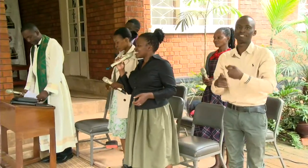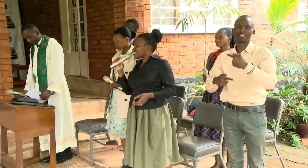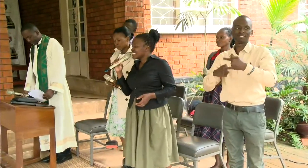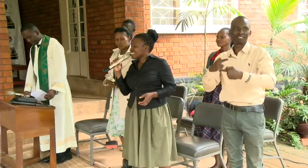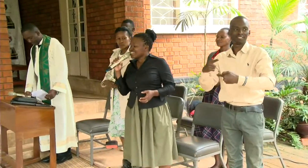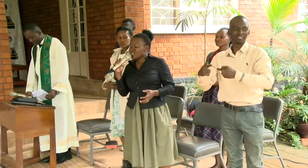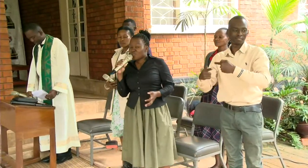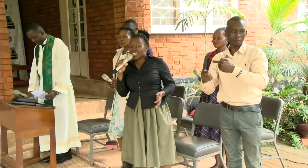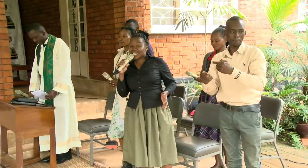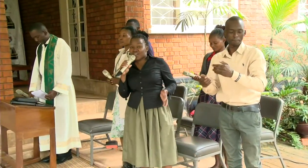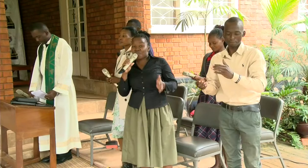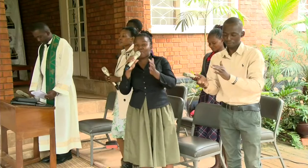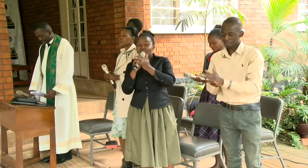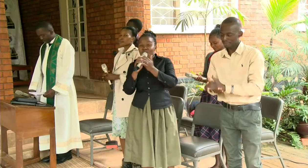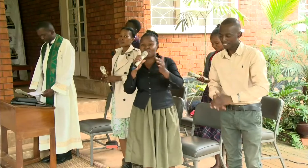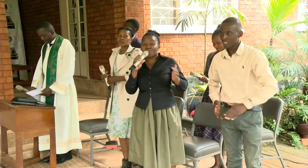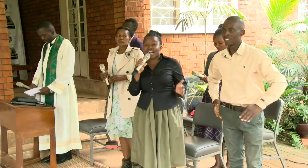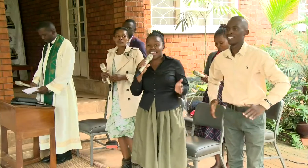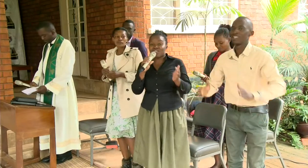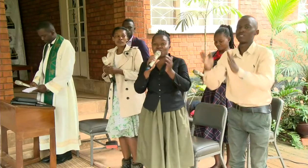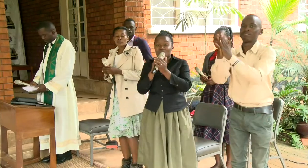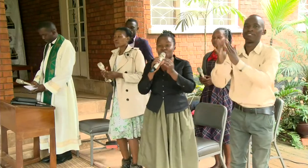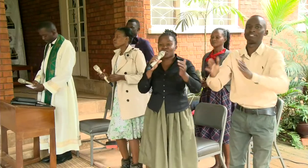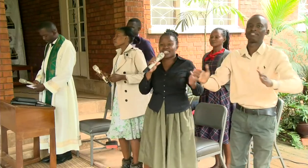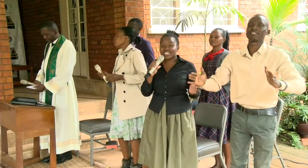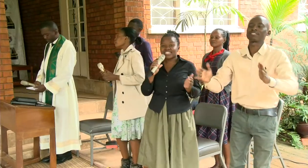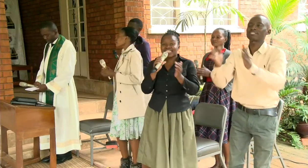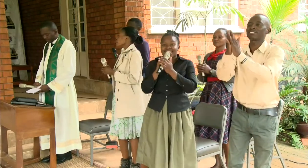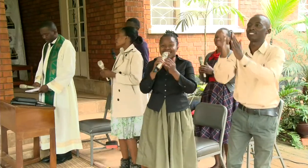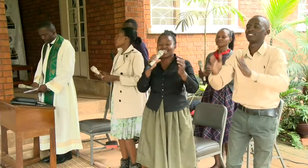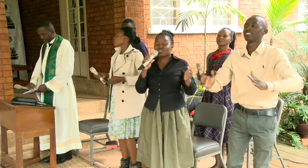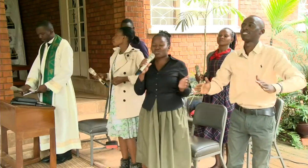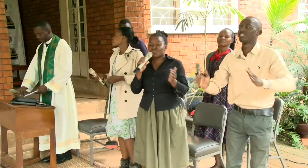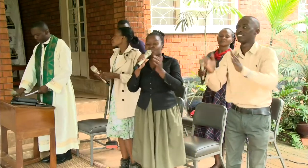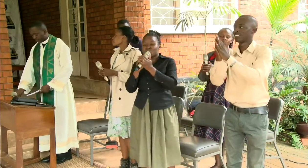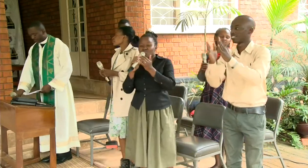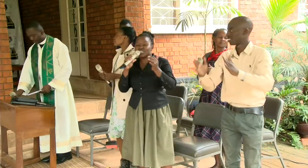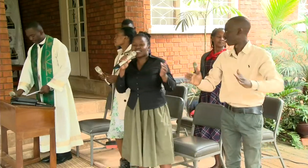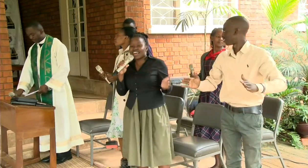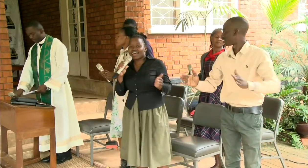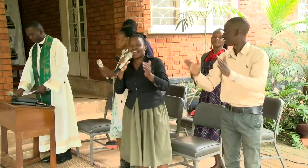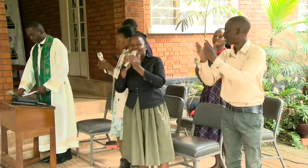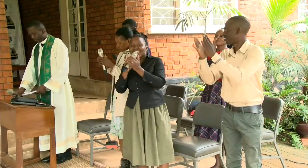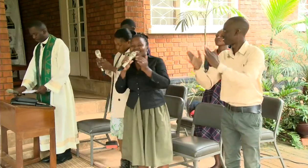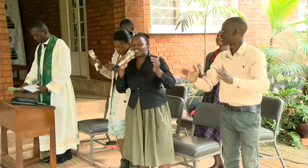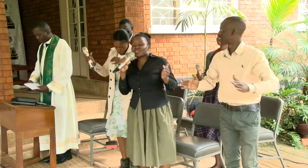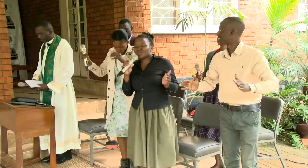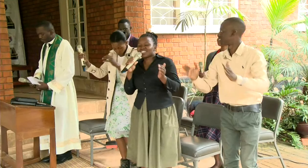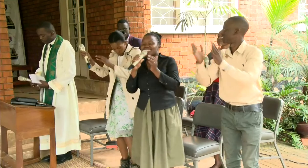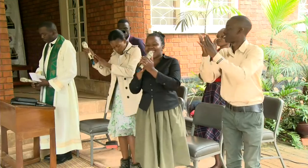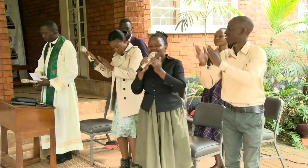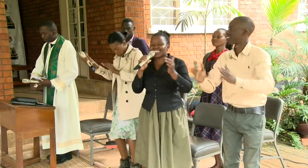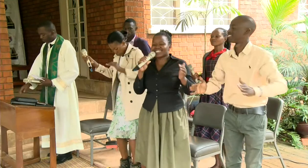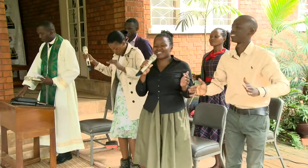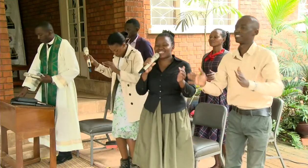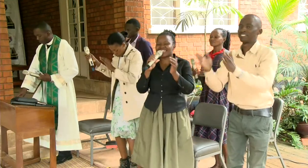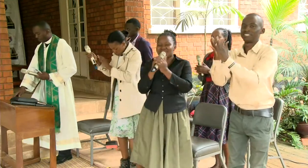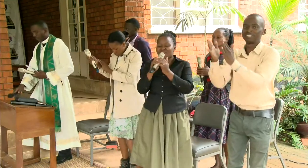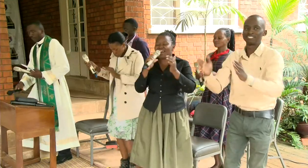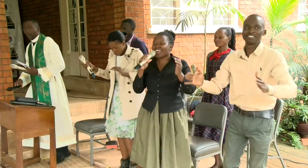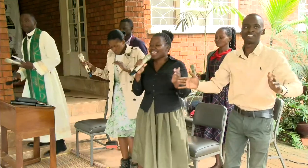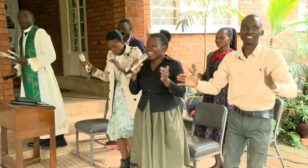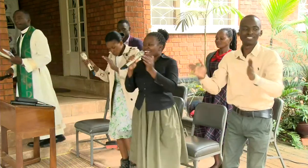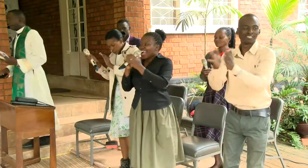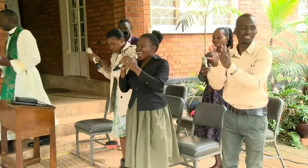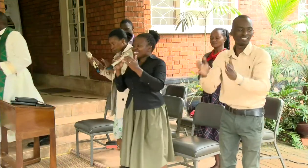bungi. Ogenda kubako mu ngala w'owooli nga tumugulumiza. Yesu asaanidde